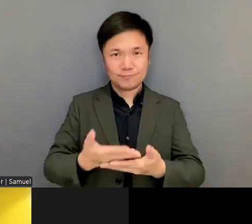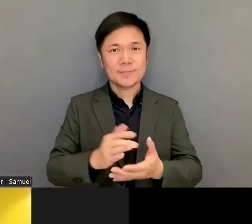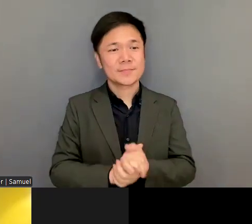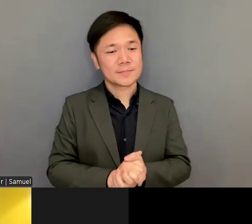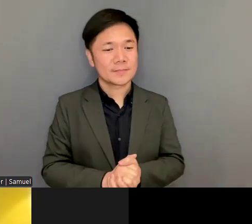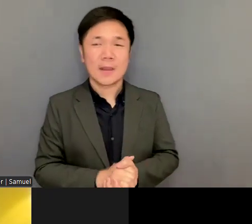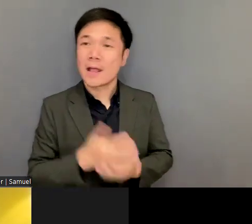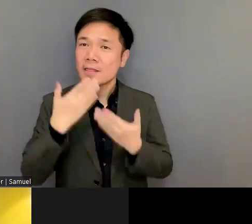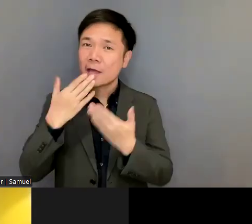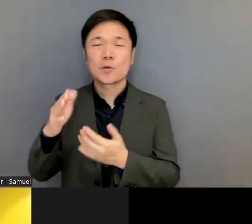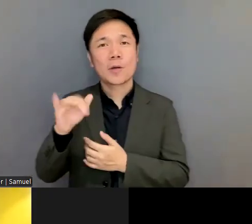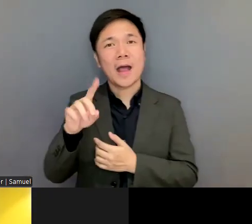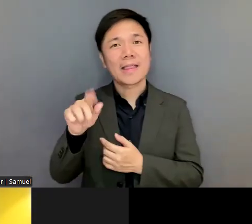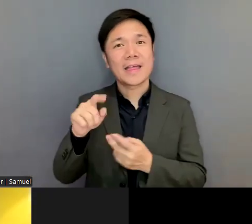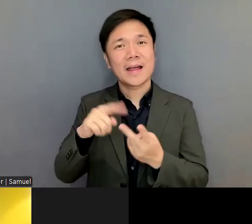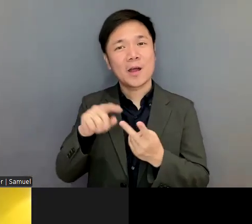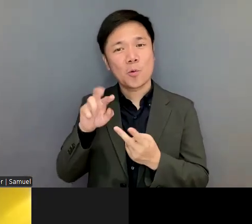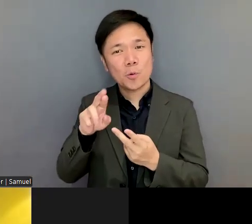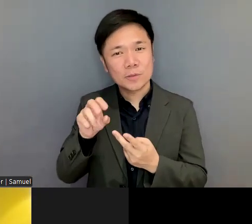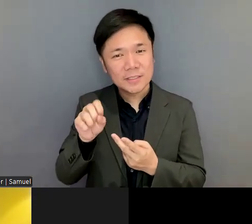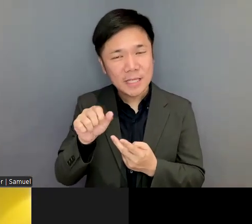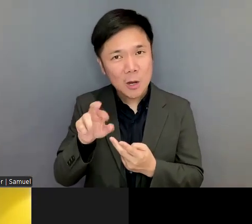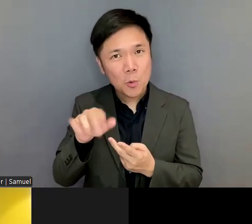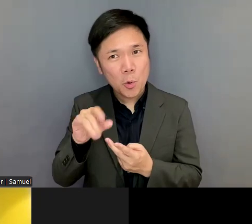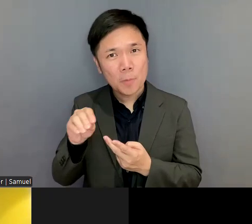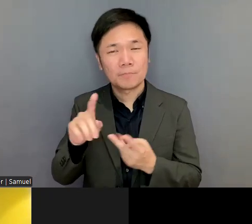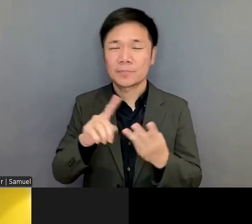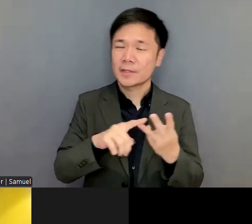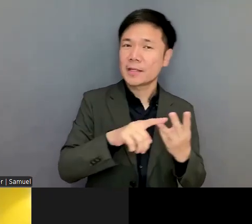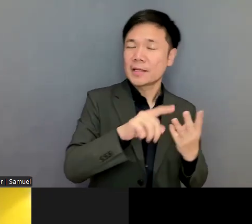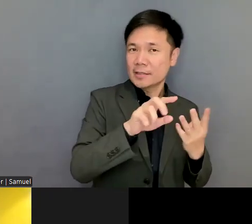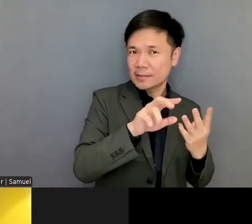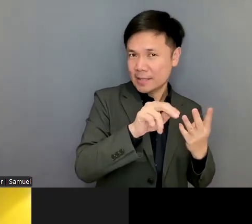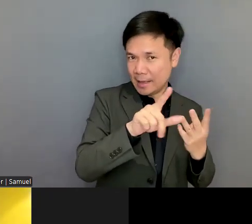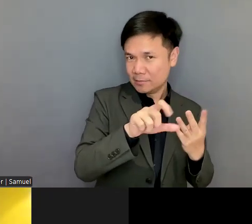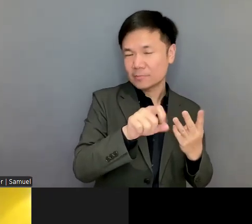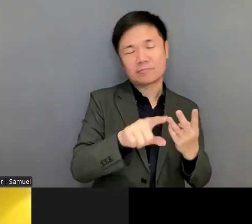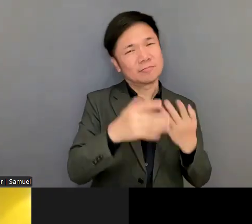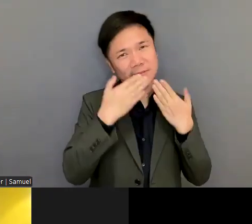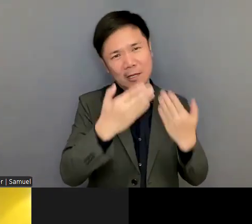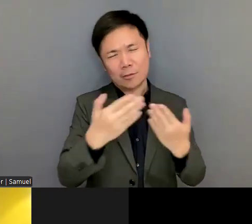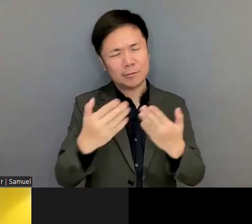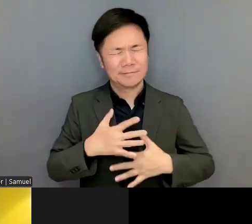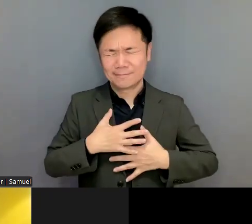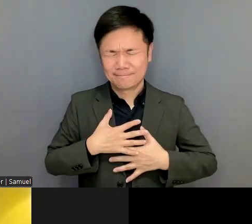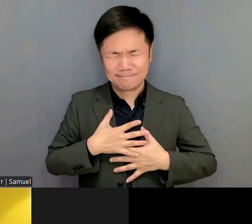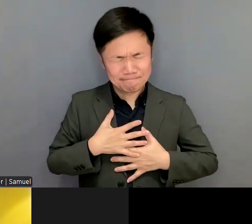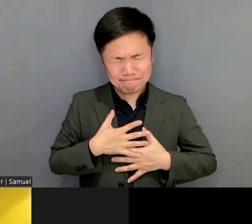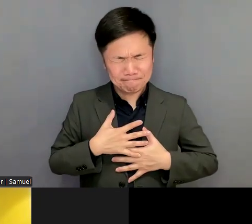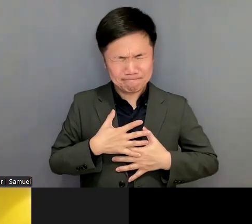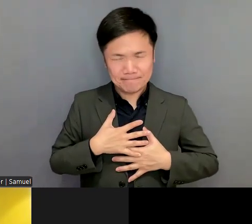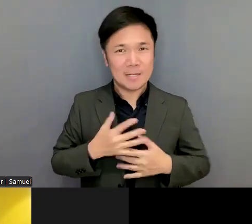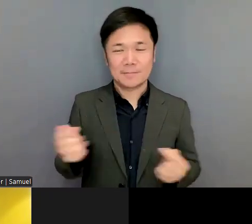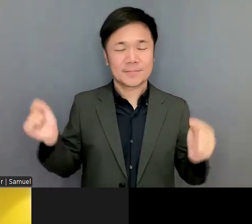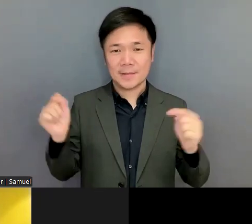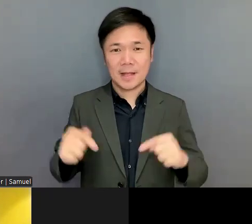thank este to evento. La verdad Aida, me siento muy Rosario, emocionada and de estar con ustedes, everyone sobre else. I'm todo very hablar de emotional, los very principales excited to be here desafíos que